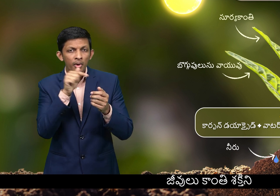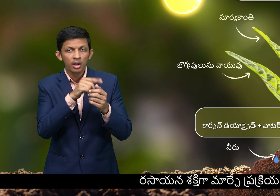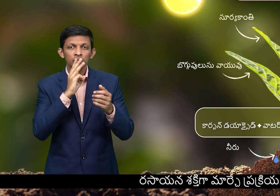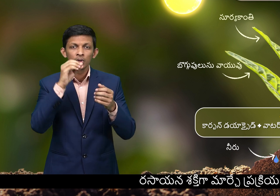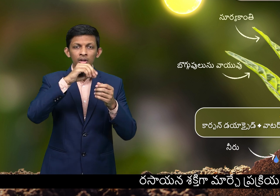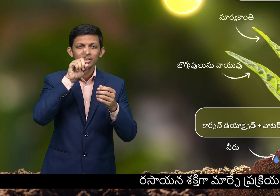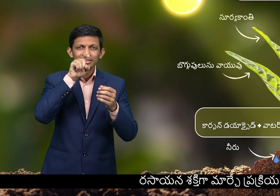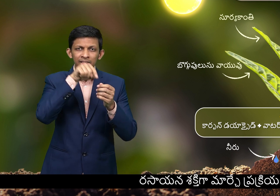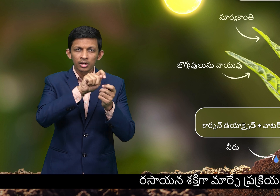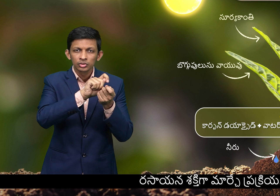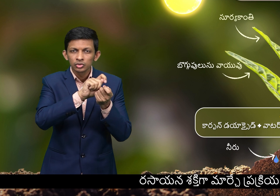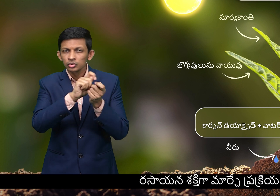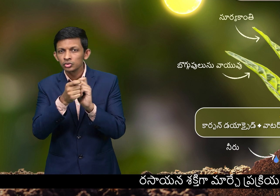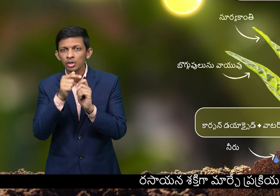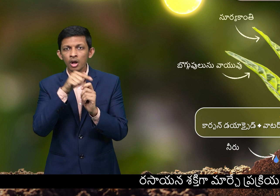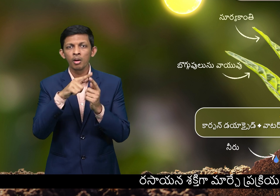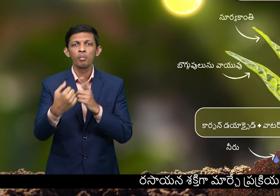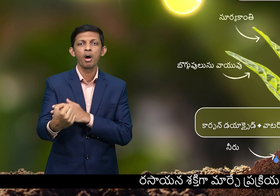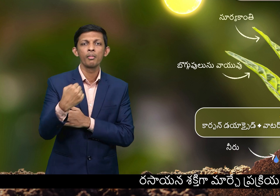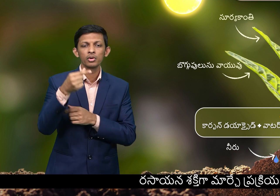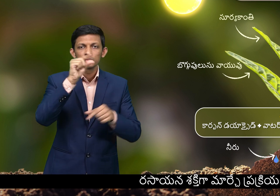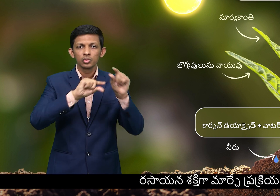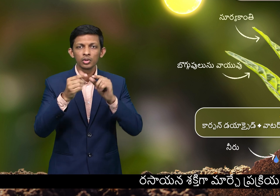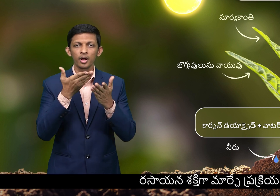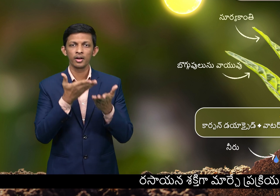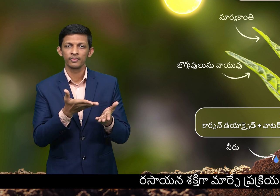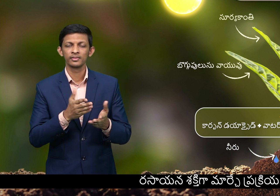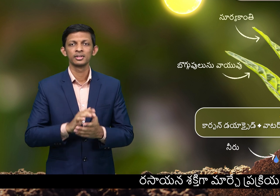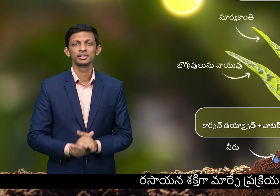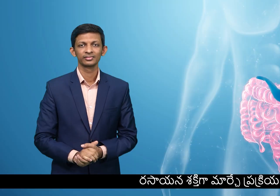శక్తిని రసాయన శక్తిగా మార్చే ప్రక్రియ.